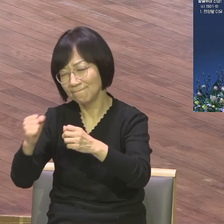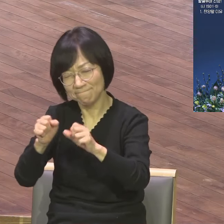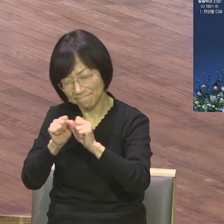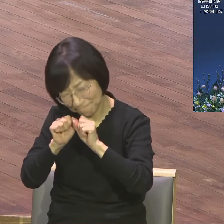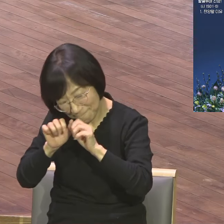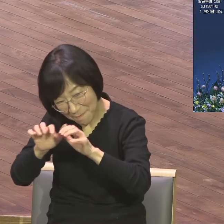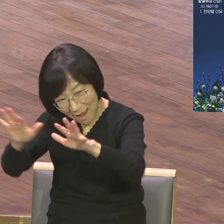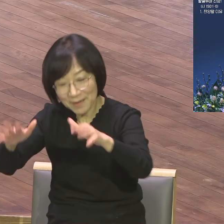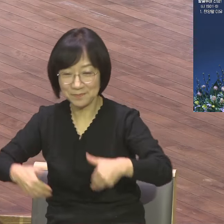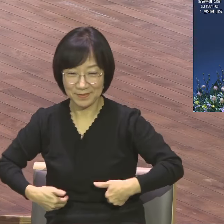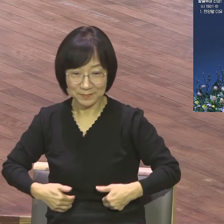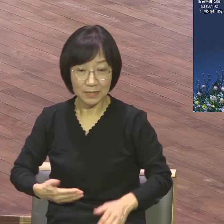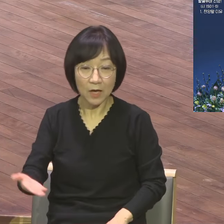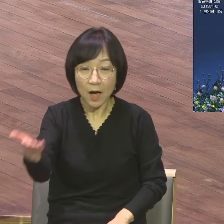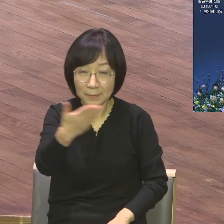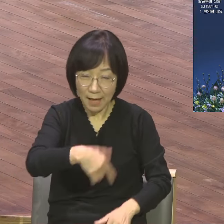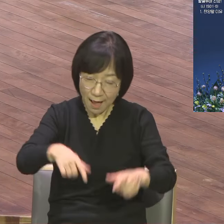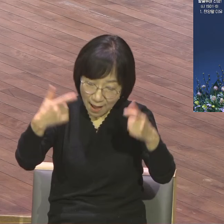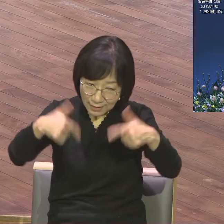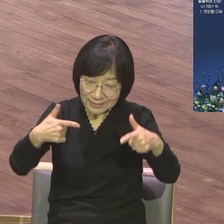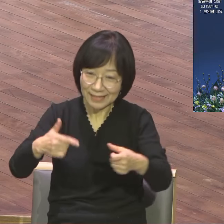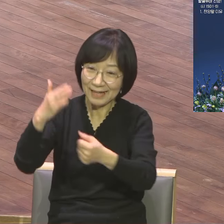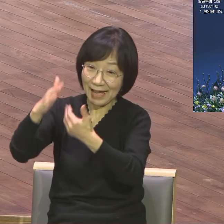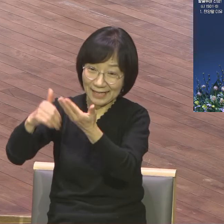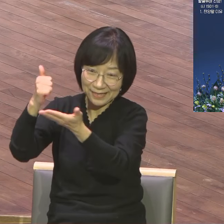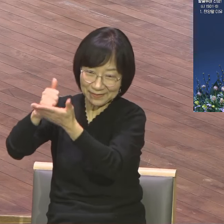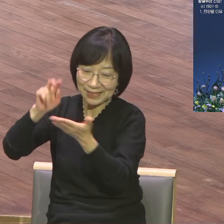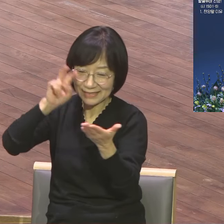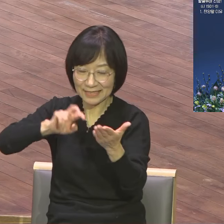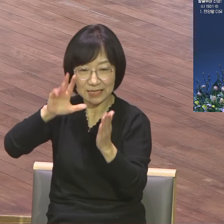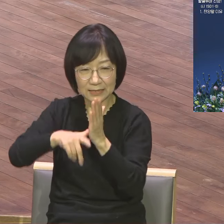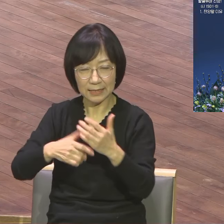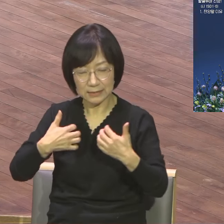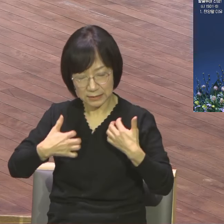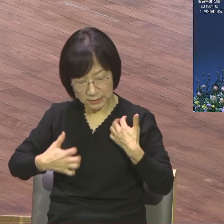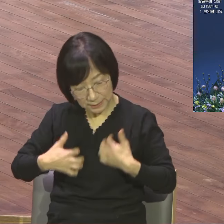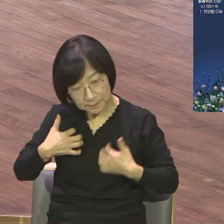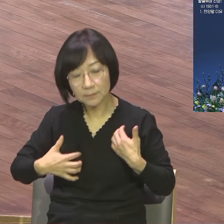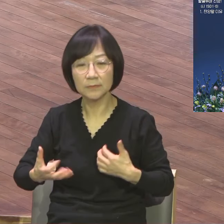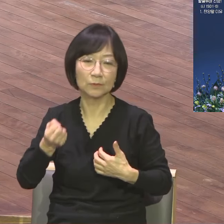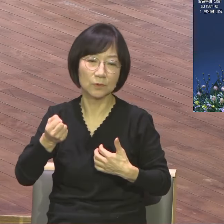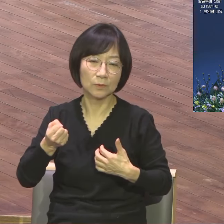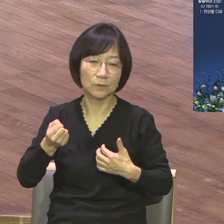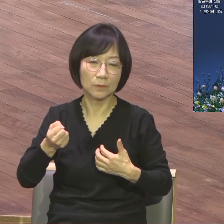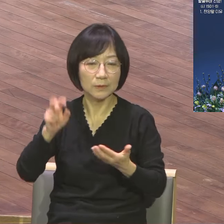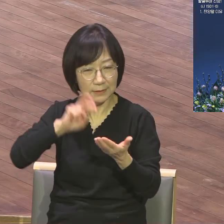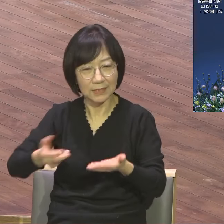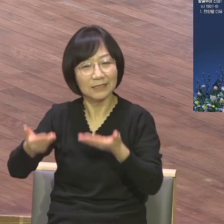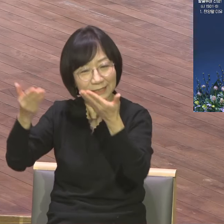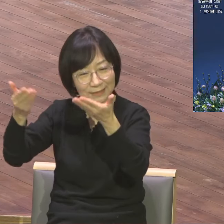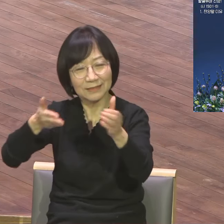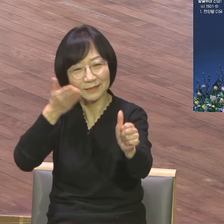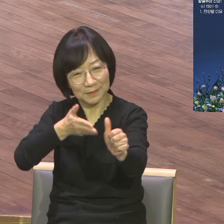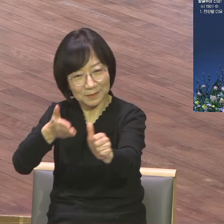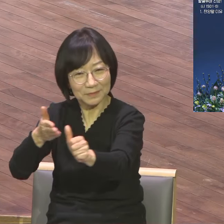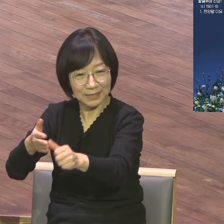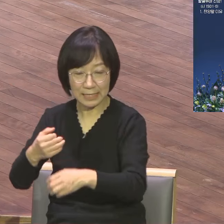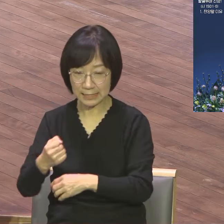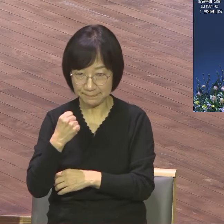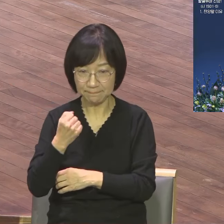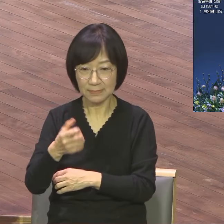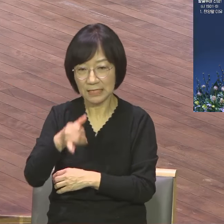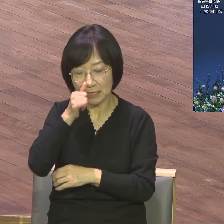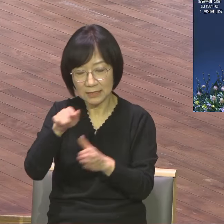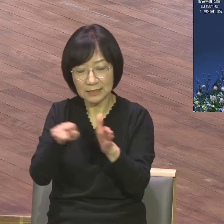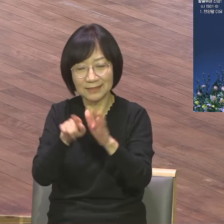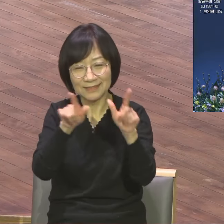하나님을 기쁨으로 찬양하고 그래서 생명력이 넘치는 신앙생활 하시기를 주님으로 축복합니다. 두